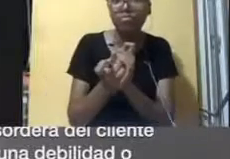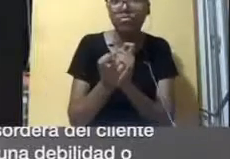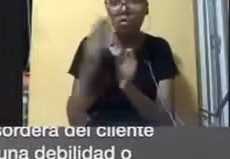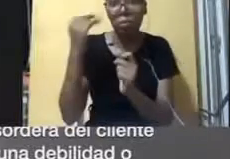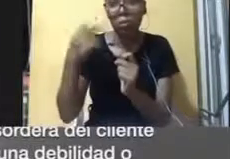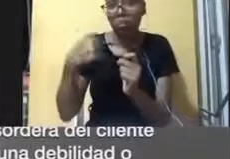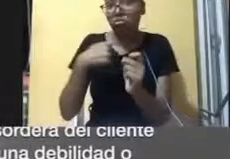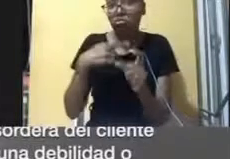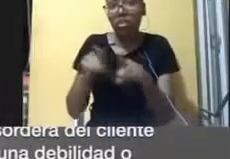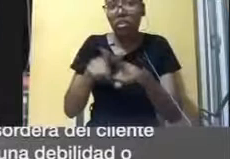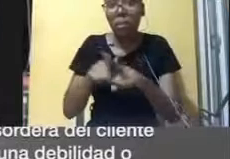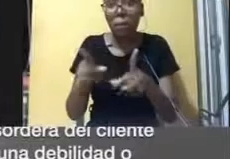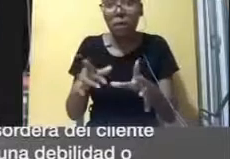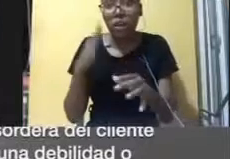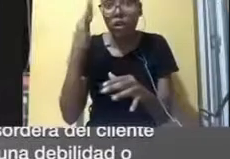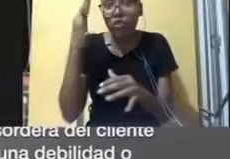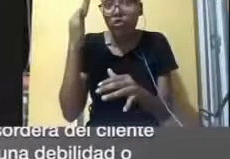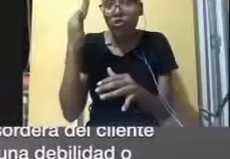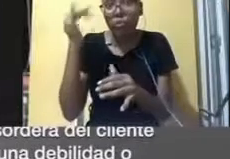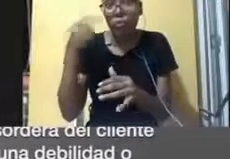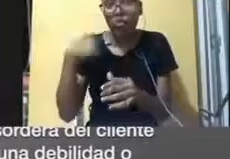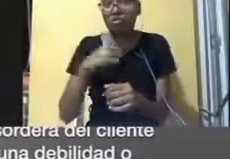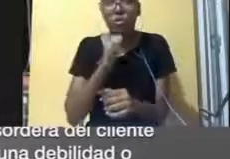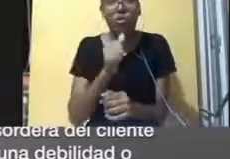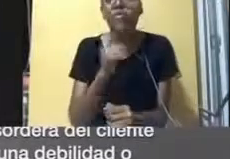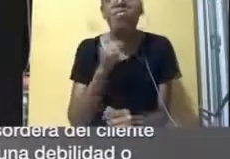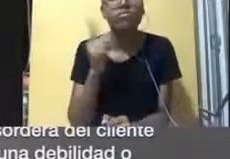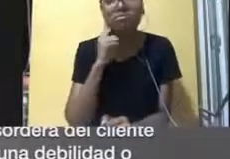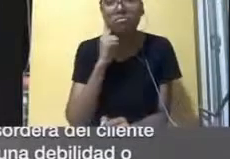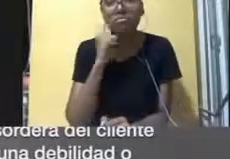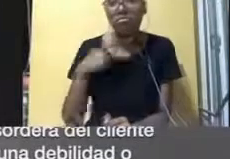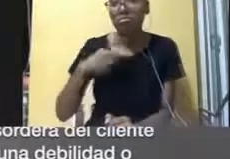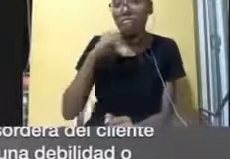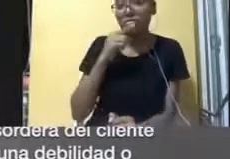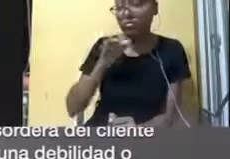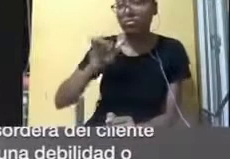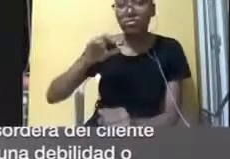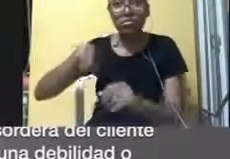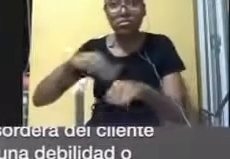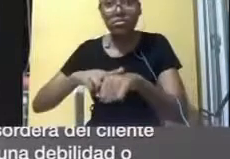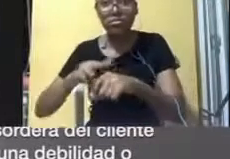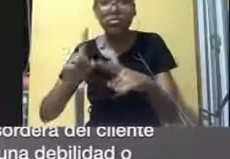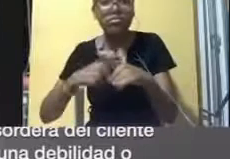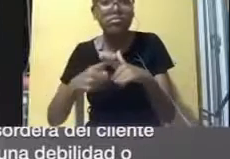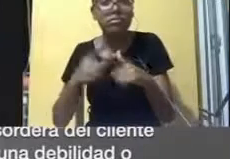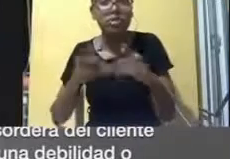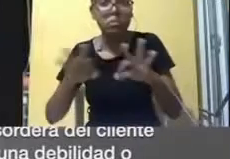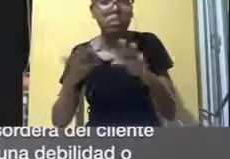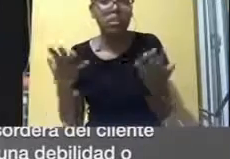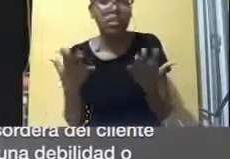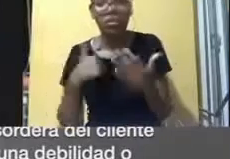porque yo no soy sorda, yo soy oyente. Es normal, lo importante es reconocer esos pensamientos y